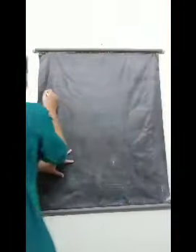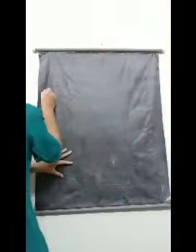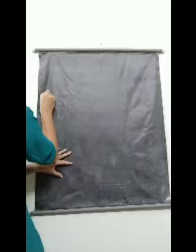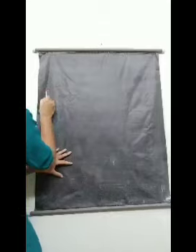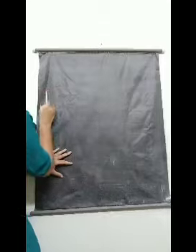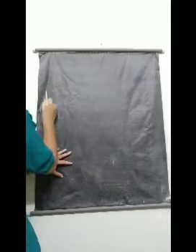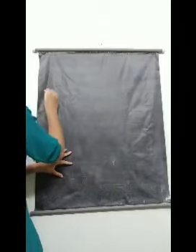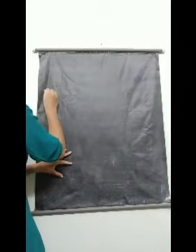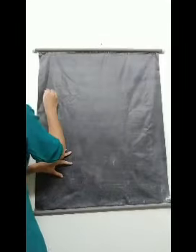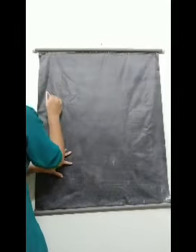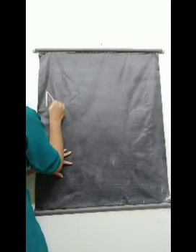एन